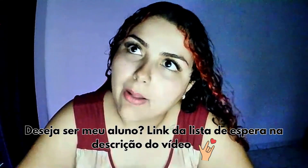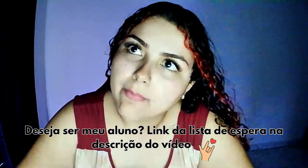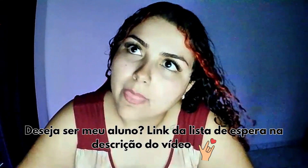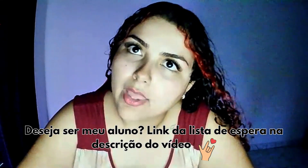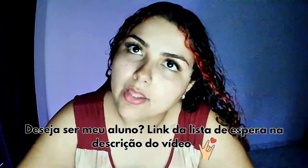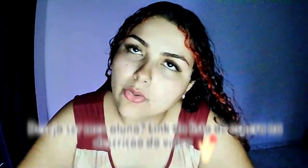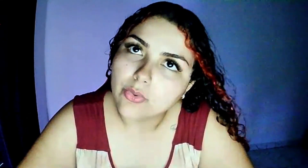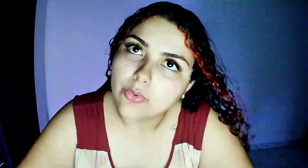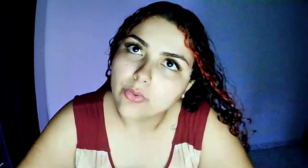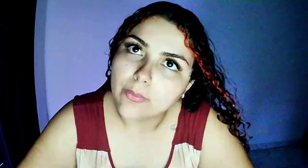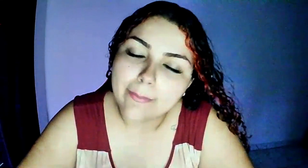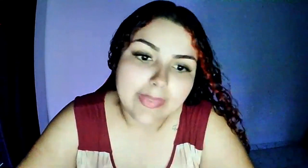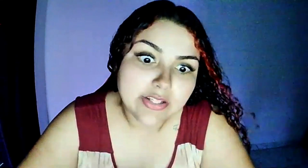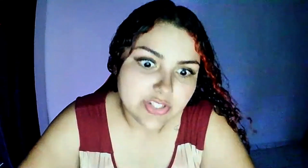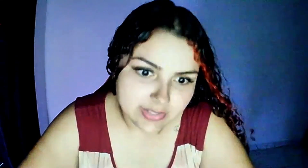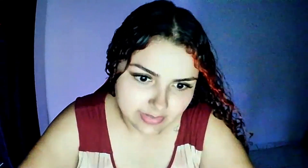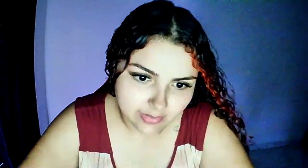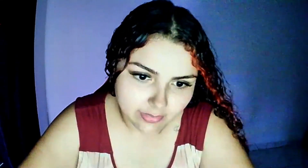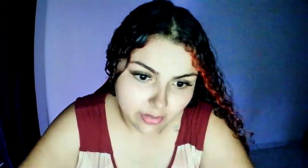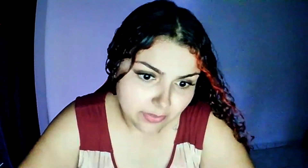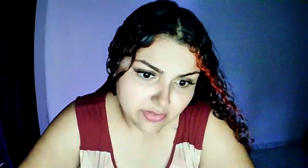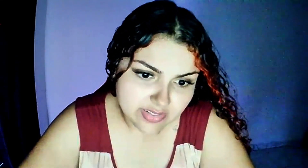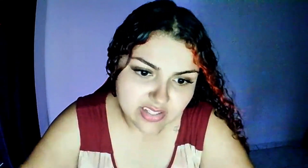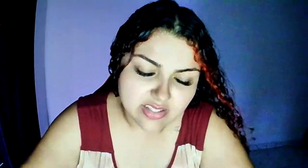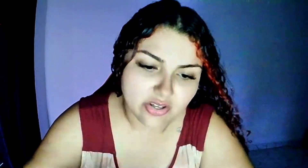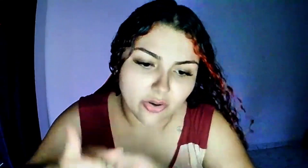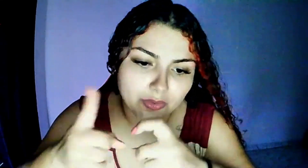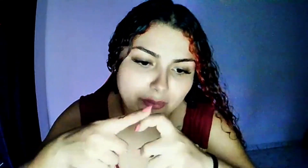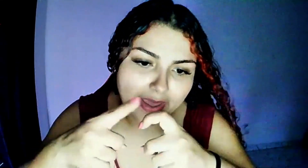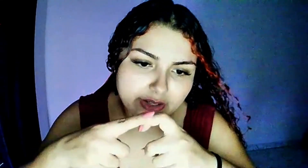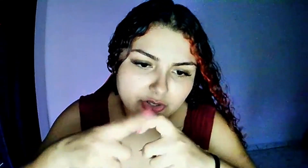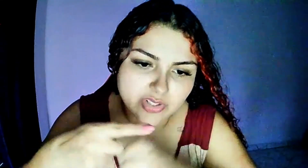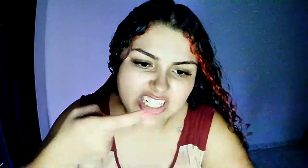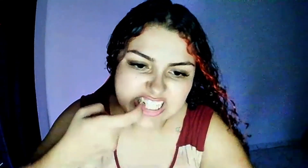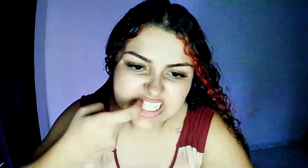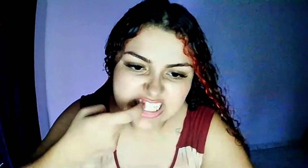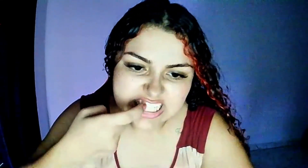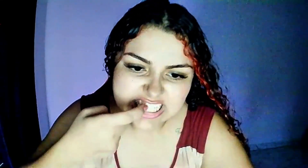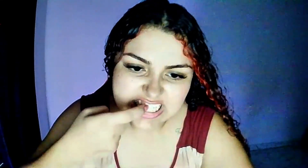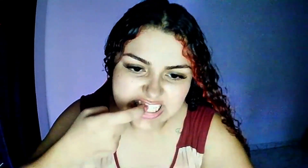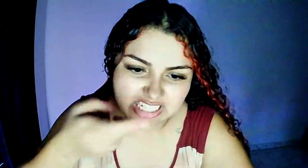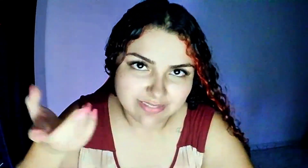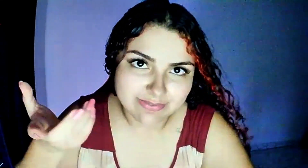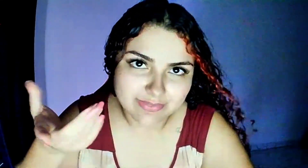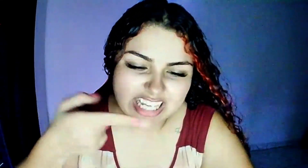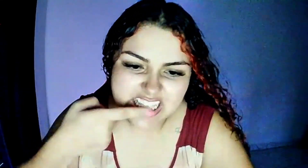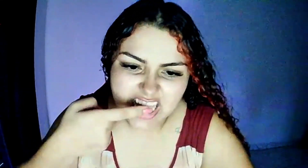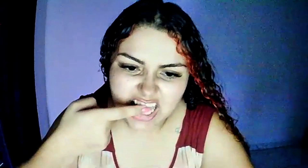falar do dentista. Eu posso fazer assim, ó. O médico do dente. Vai ser